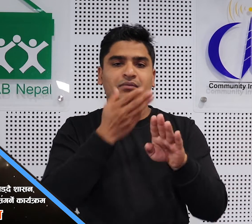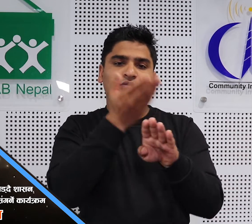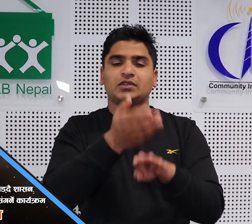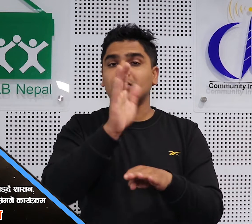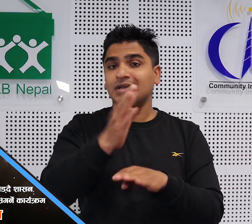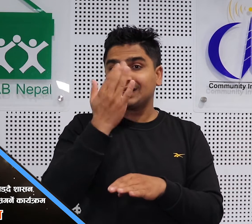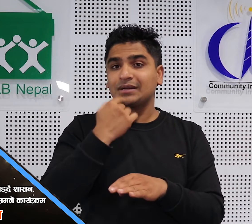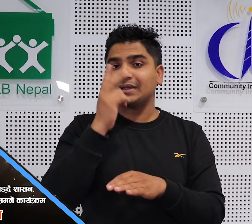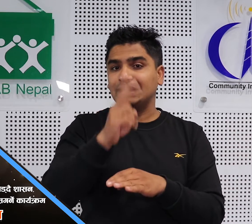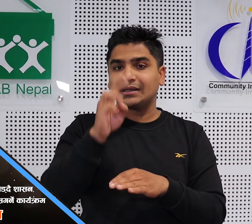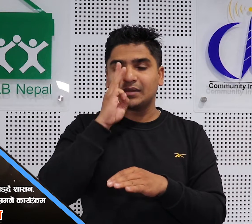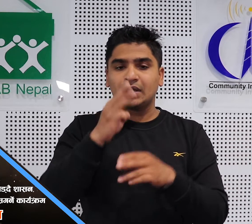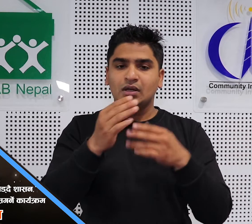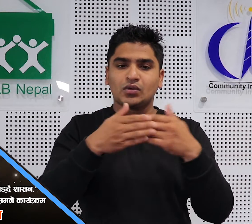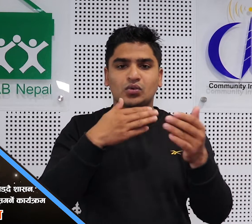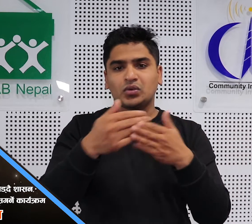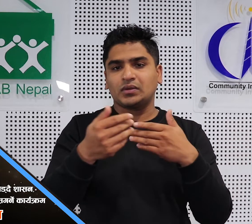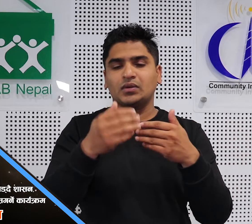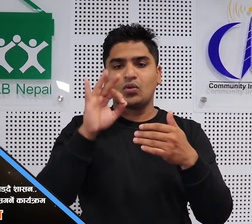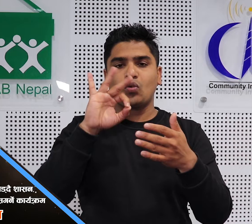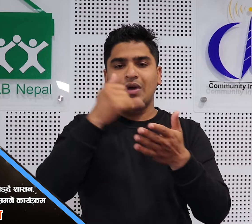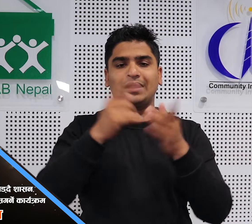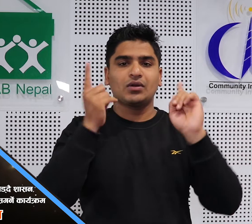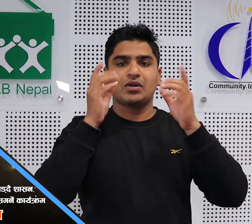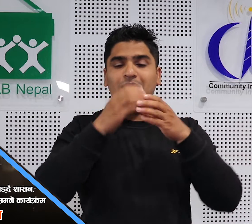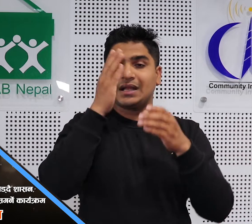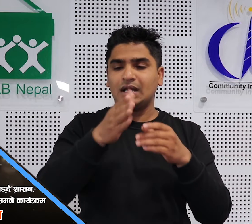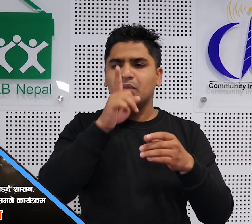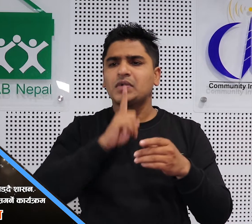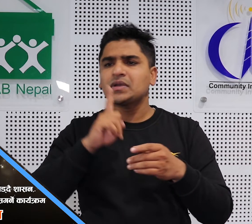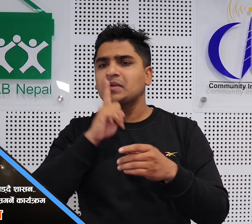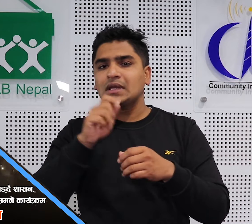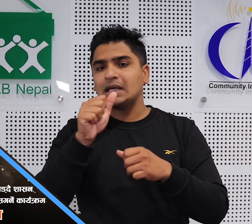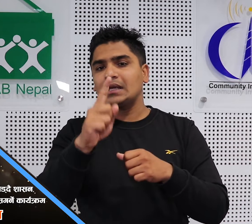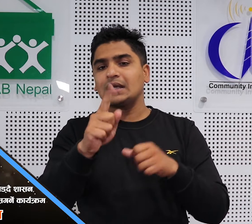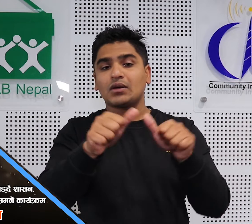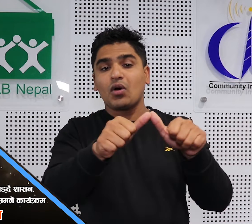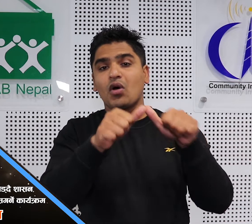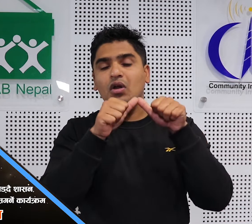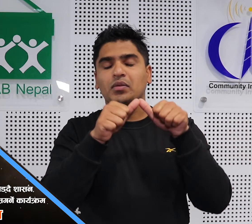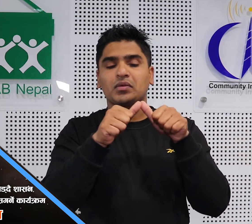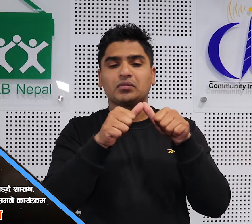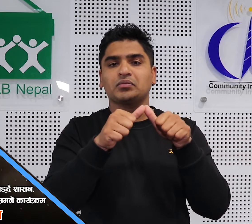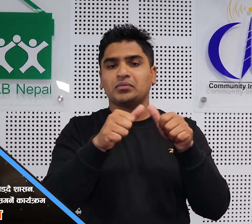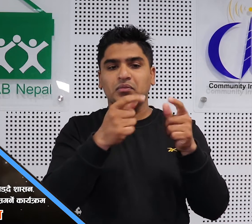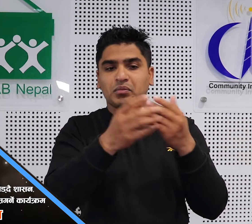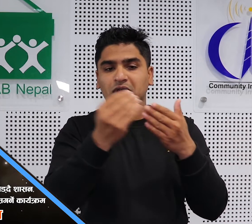किनकि त्यसमा स्वतःसित वालिङ नगरपालिकाले हरेक वर्ष 1 अर्बको दरले प्राप्त गर्न पर्नेमा अहिलेसम्म सहरी